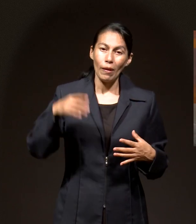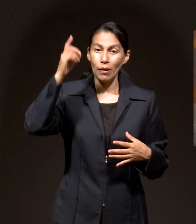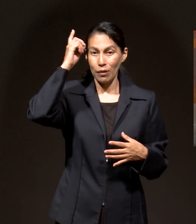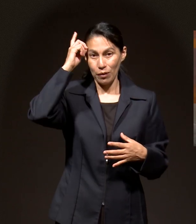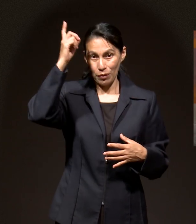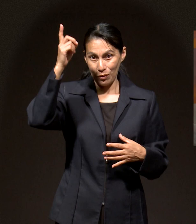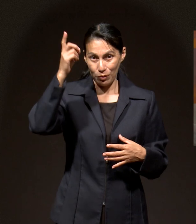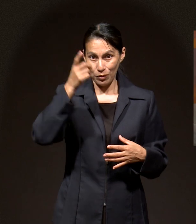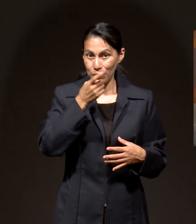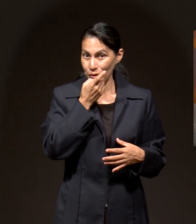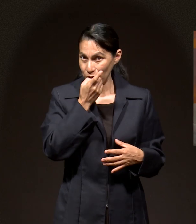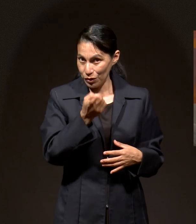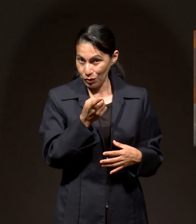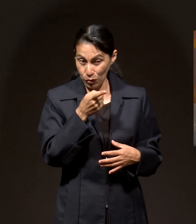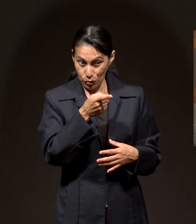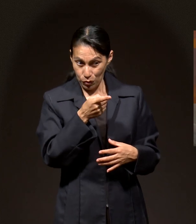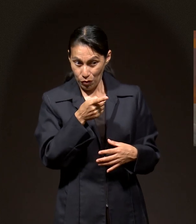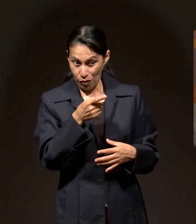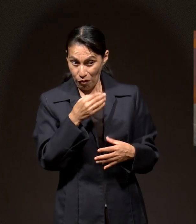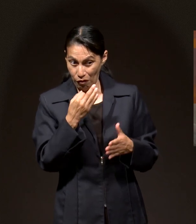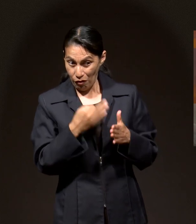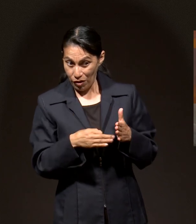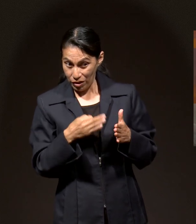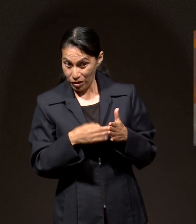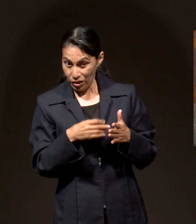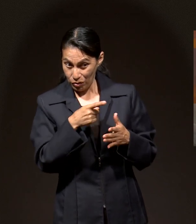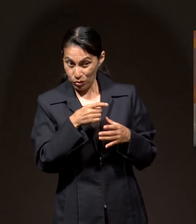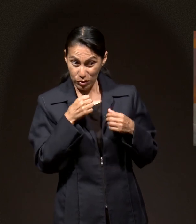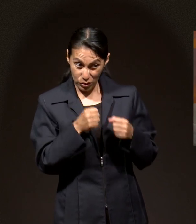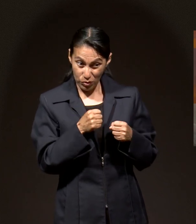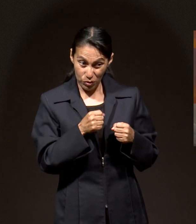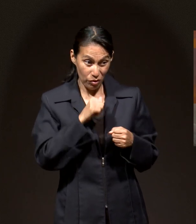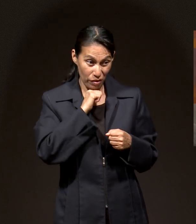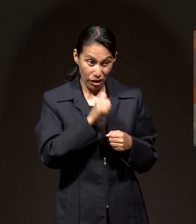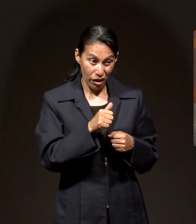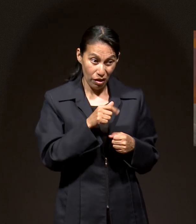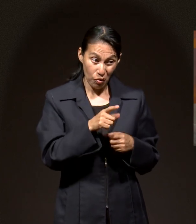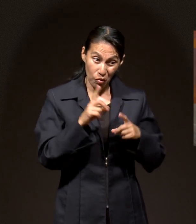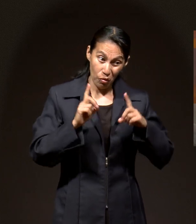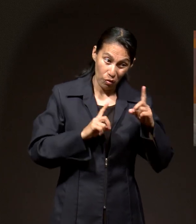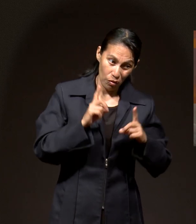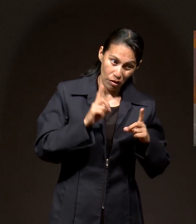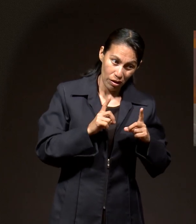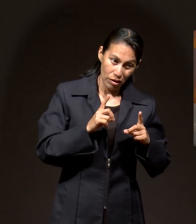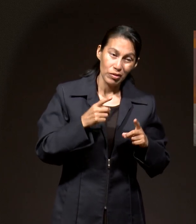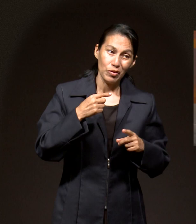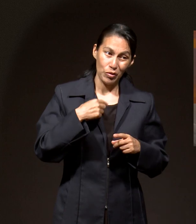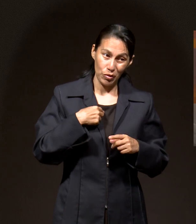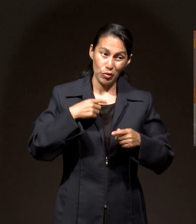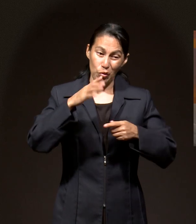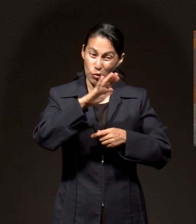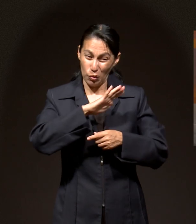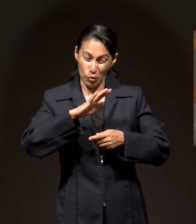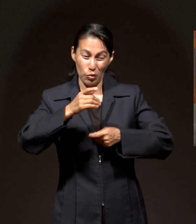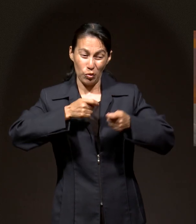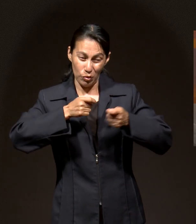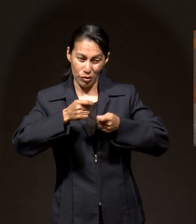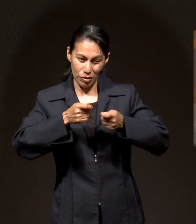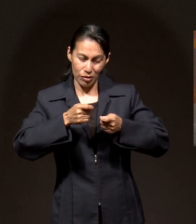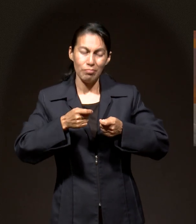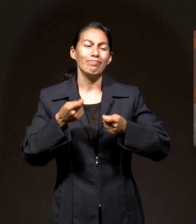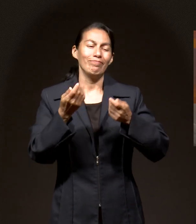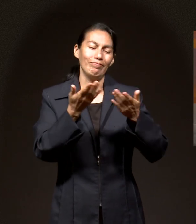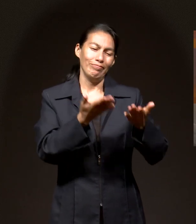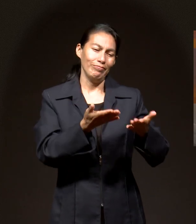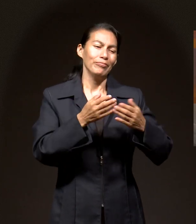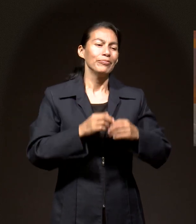porque si yo creo que Dios dijo, si te faltaba alguna evidencia, ¿no? Si todavía no estabas seguro de que estoy al